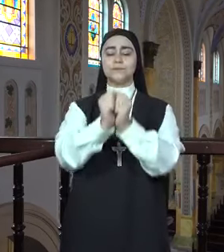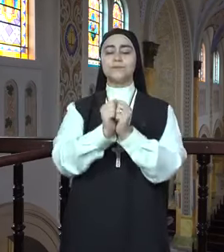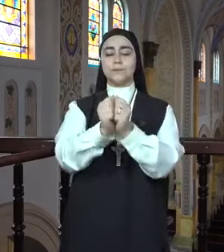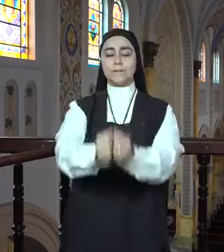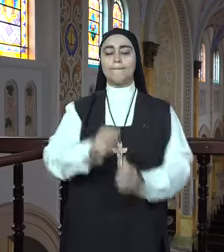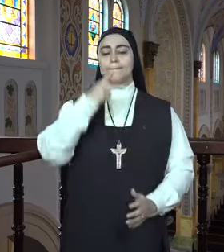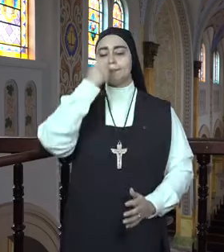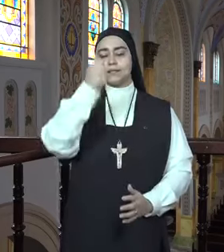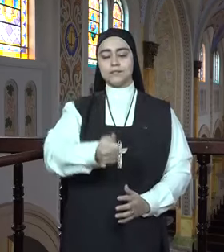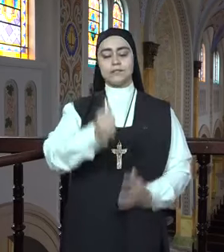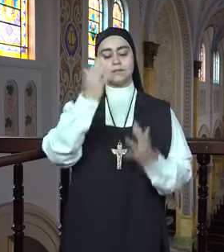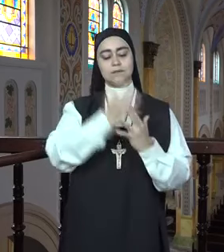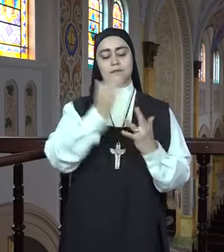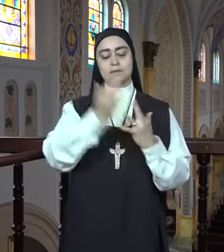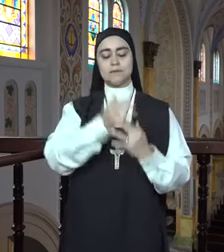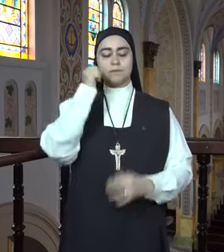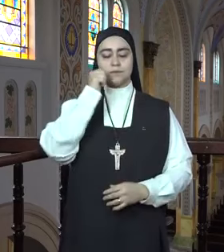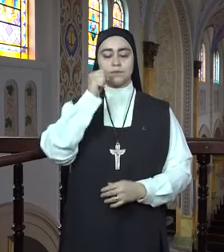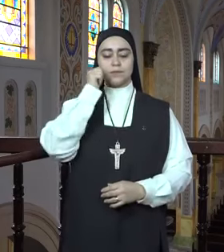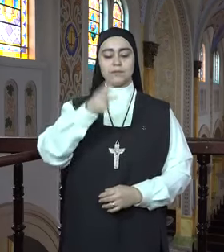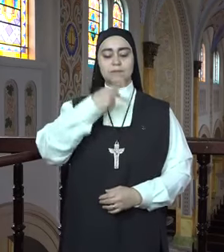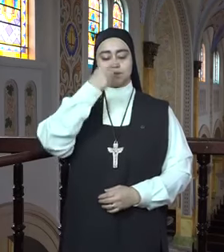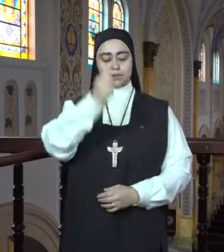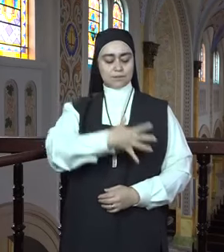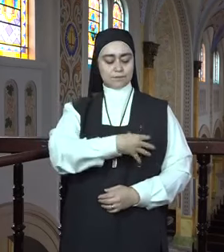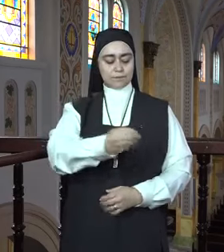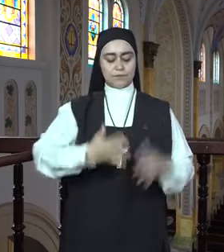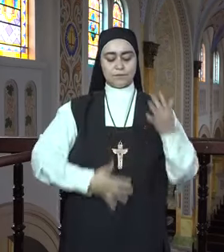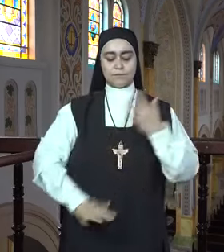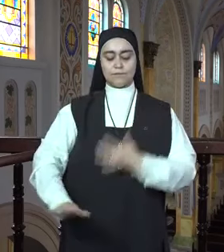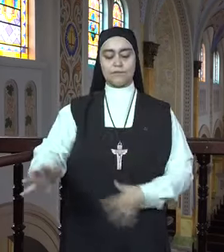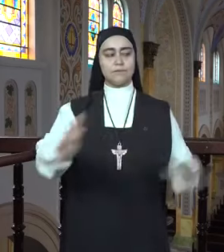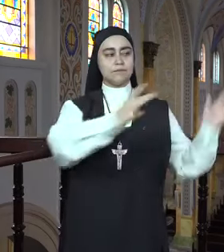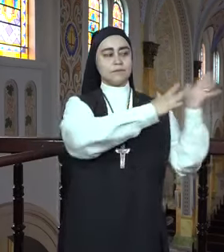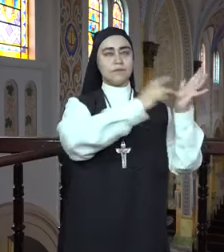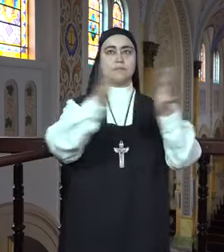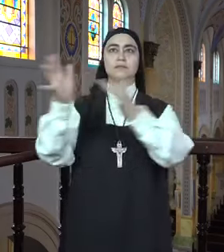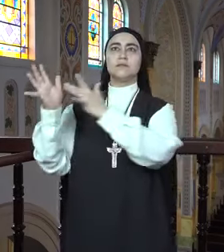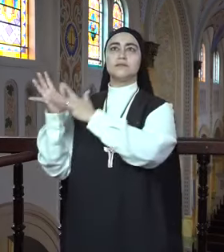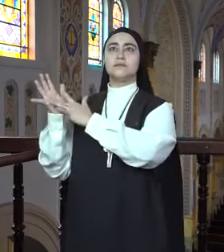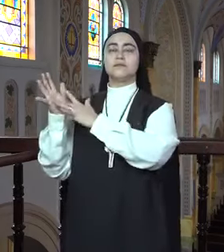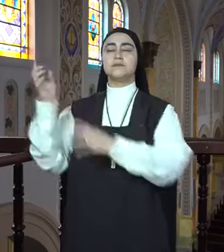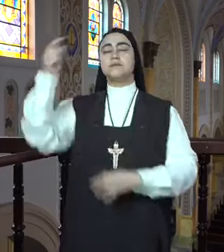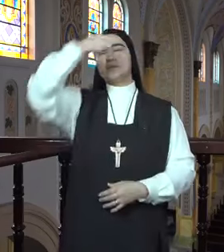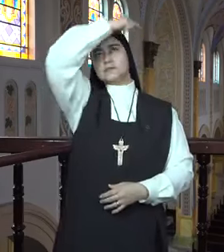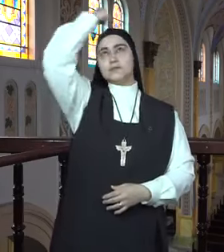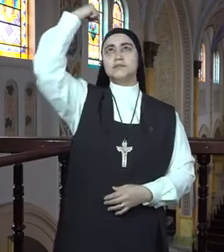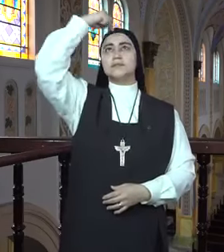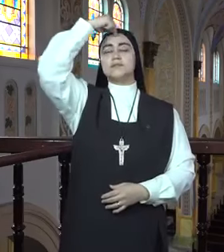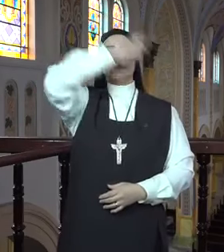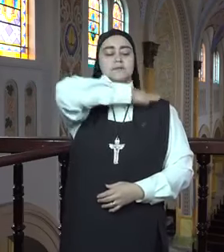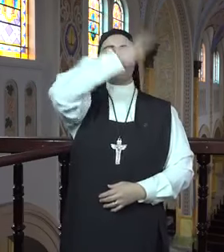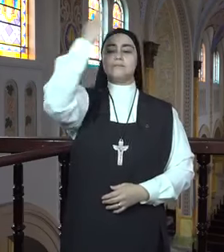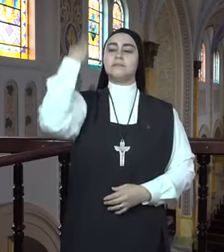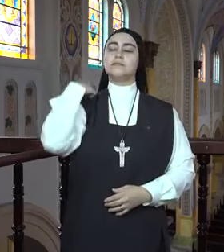sois vós entre as mulheres, bendito é o fruto do vosso ventre, Jesus. Santa Maria, Mãe de